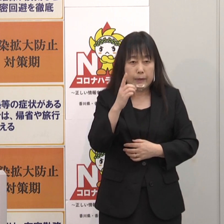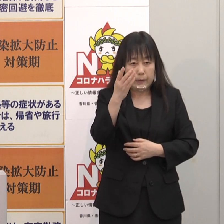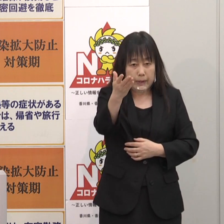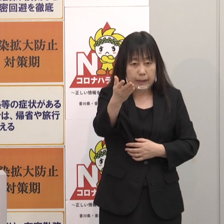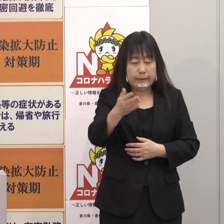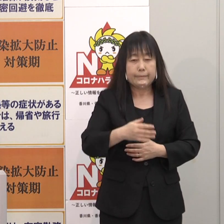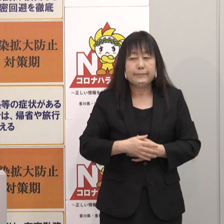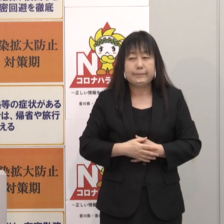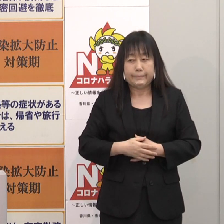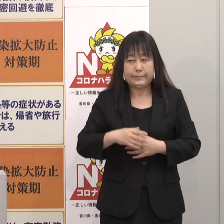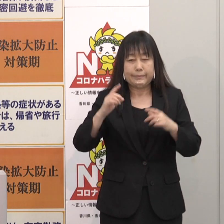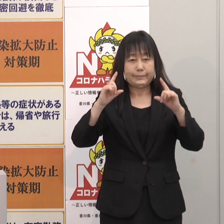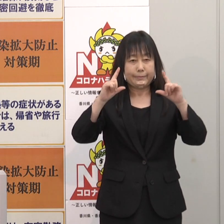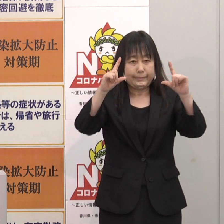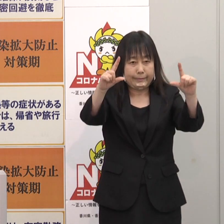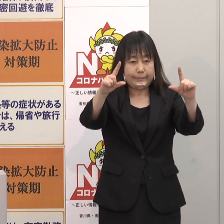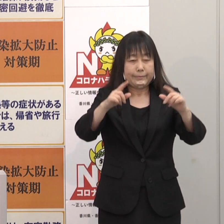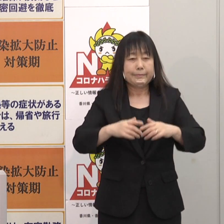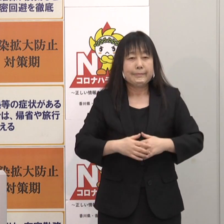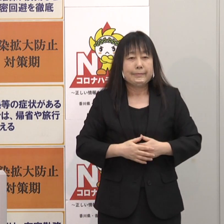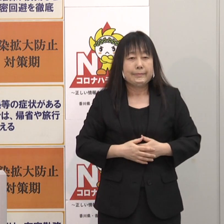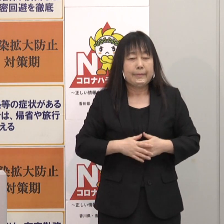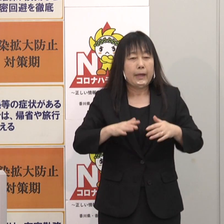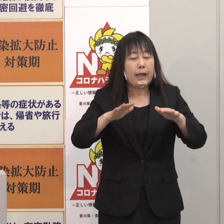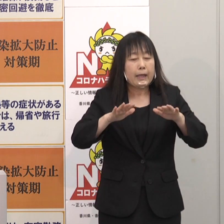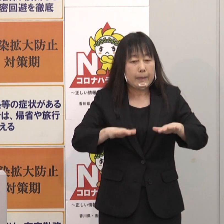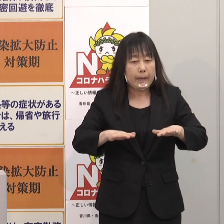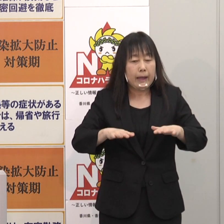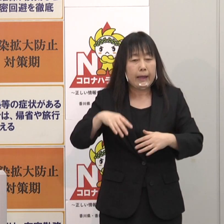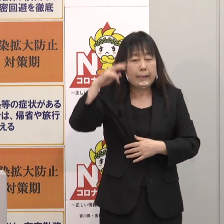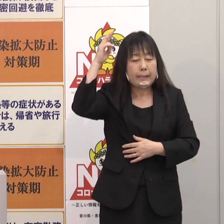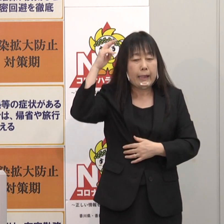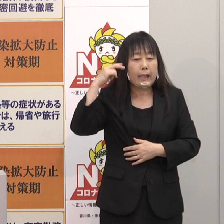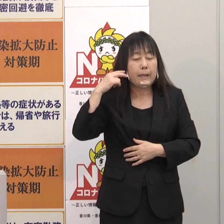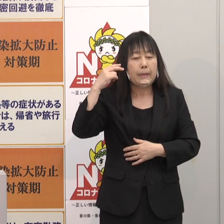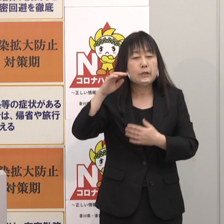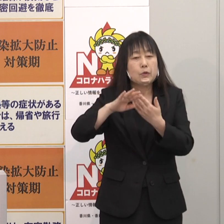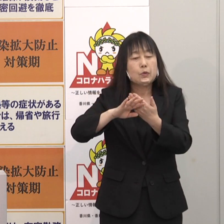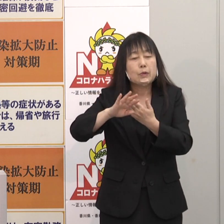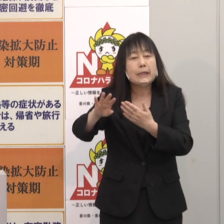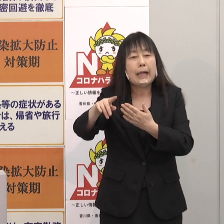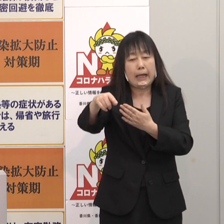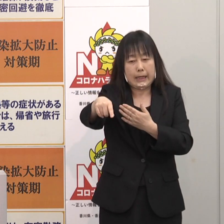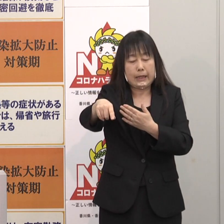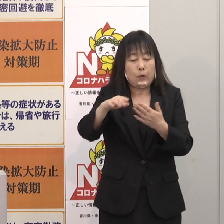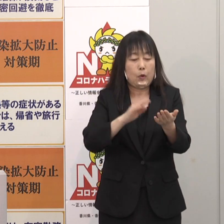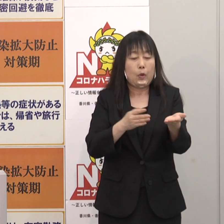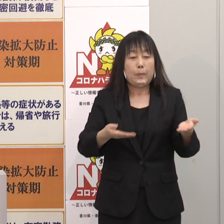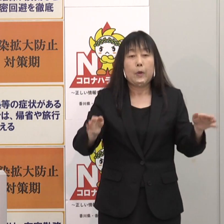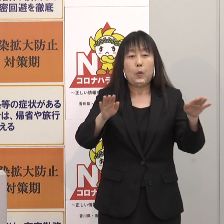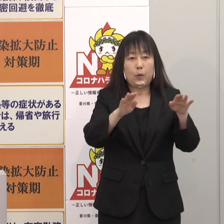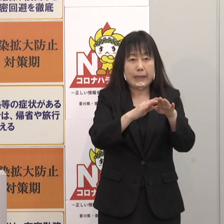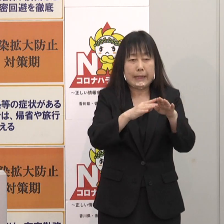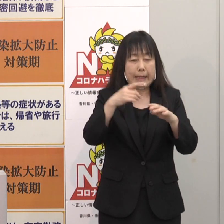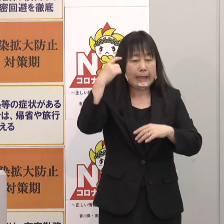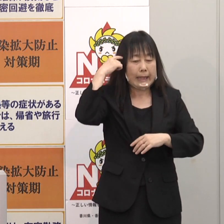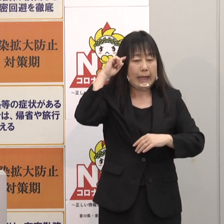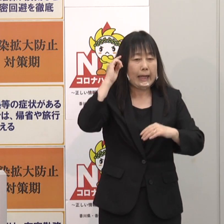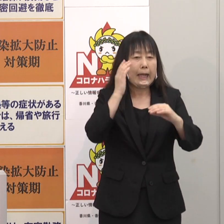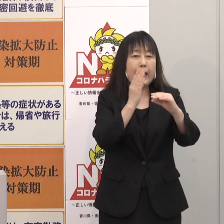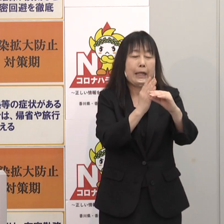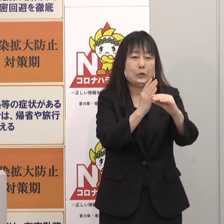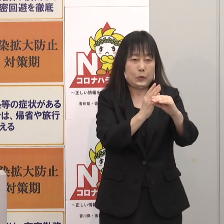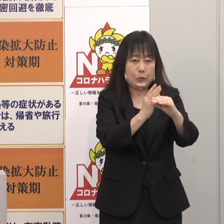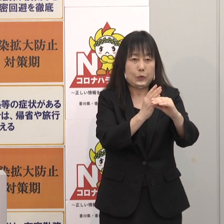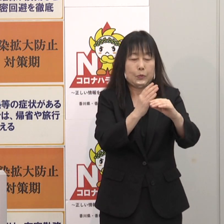松以外のところもですね、検討している医療機関があると具体的にお聞き